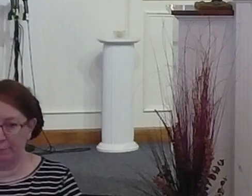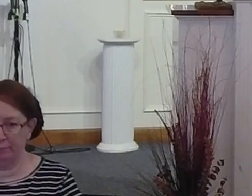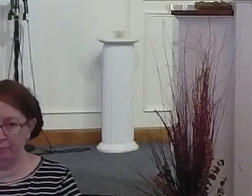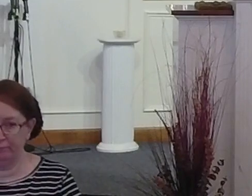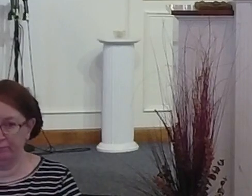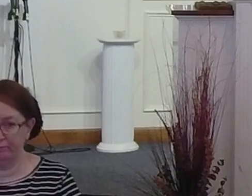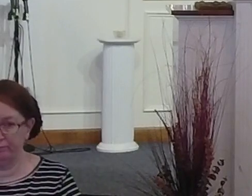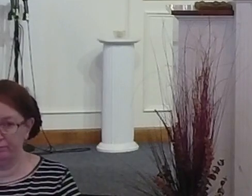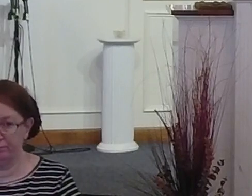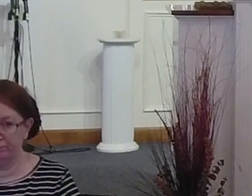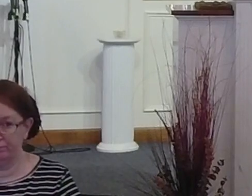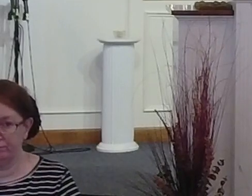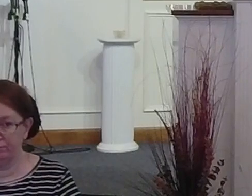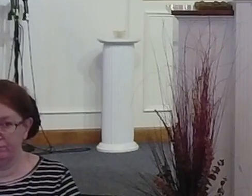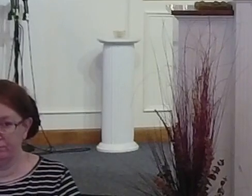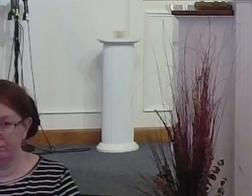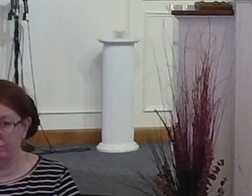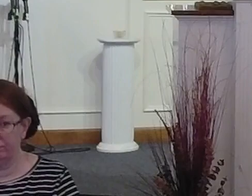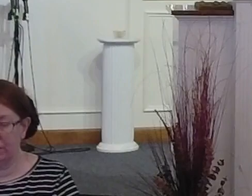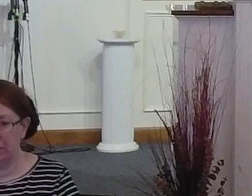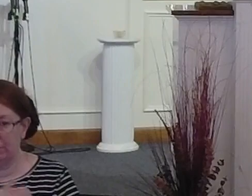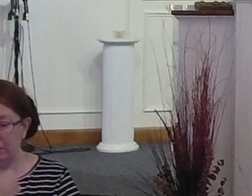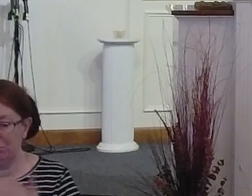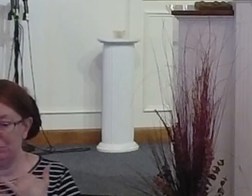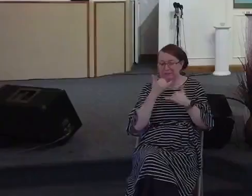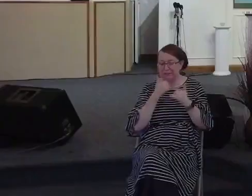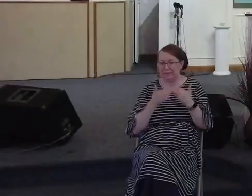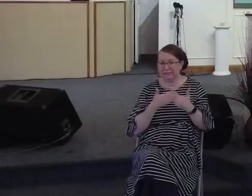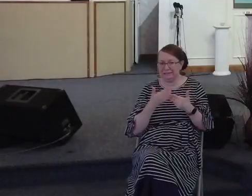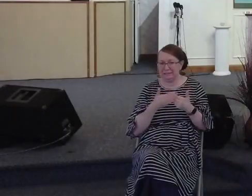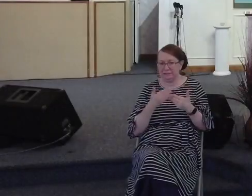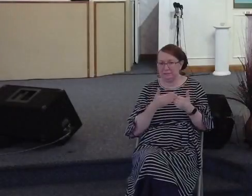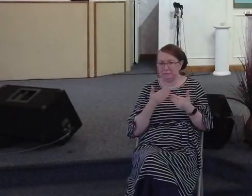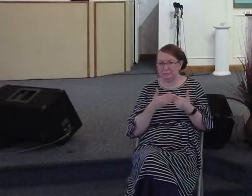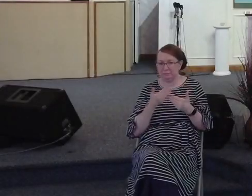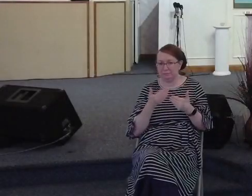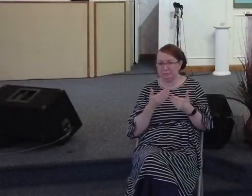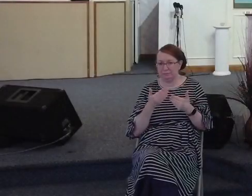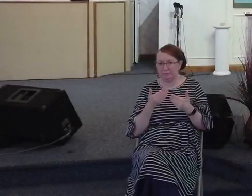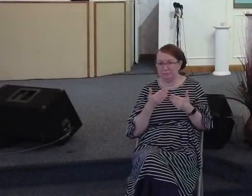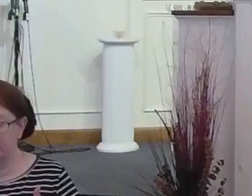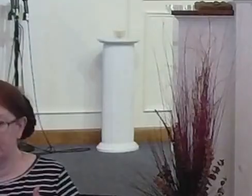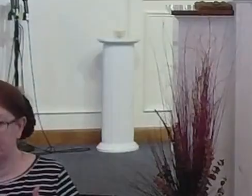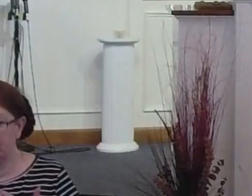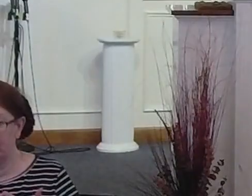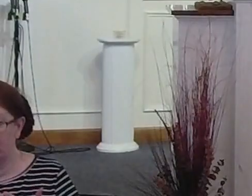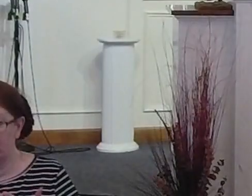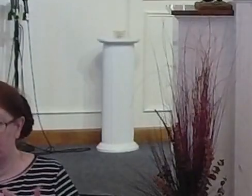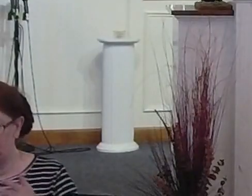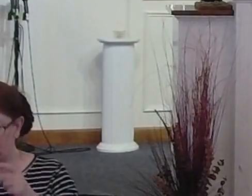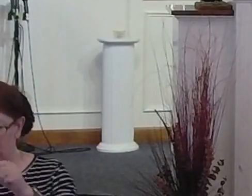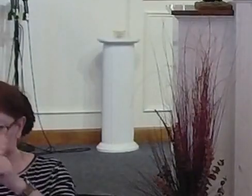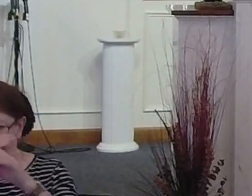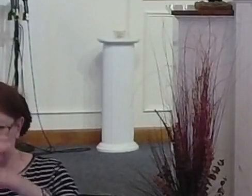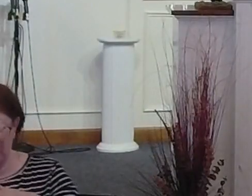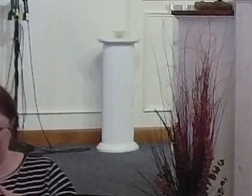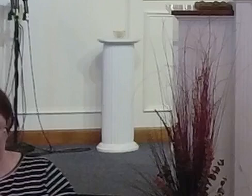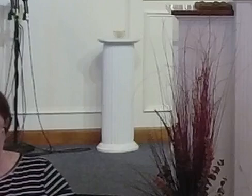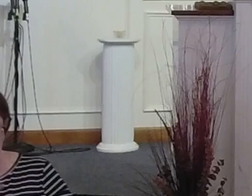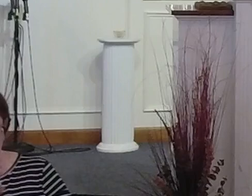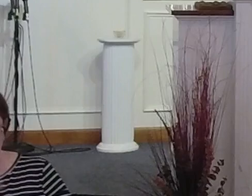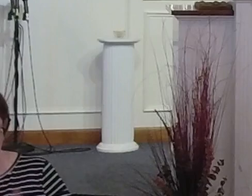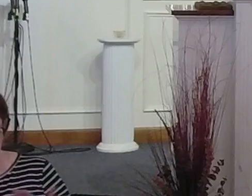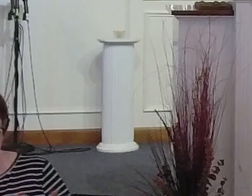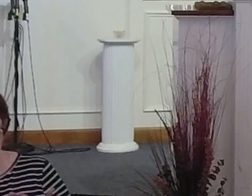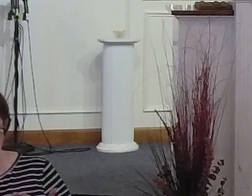línea con tanta fidelidad y ponerlo en un lugar donde se resbalarían fácilmente. La idea de un Dios